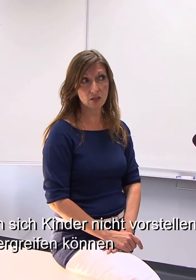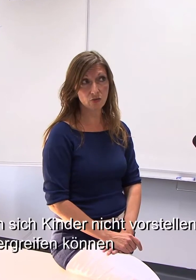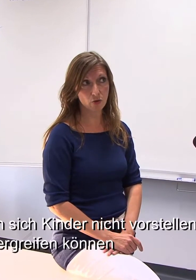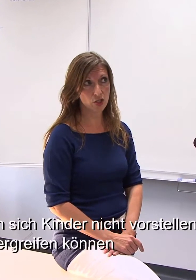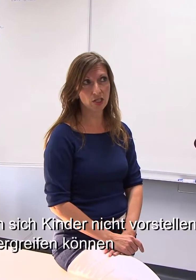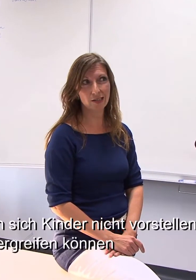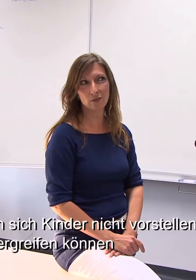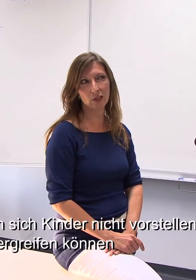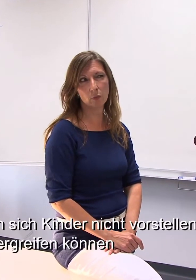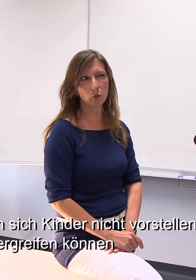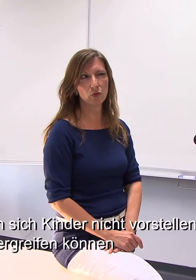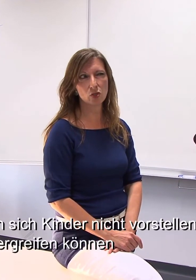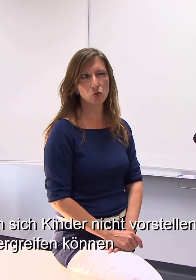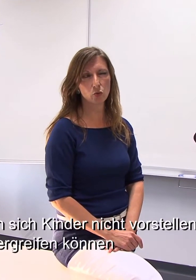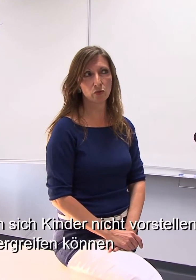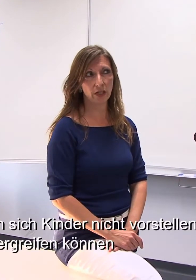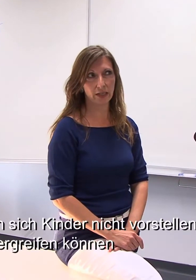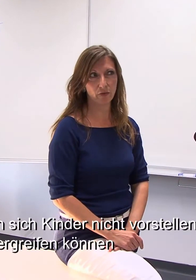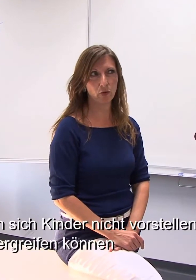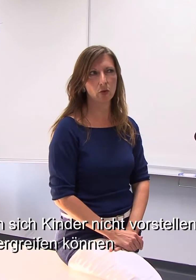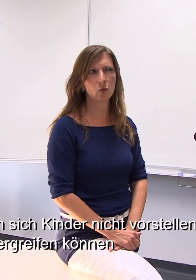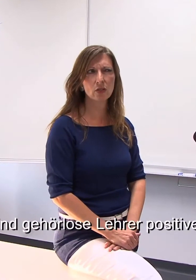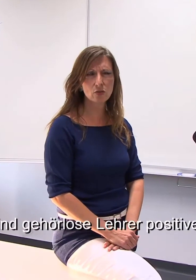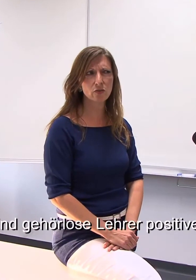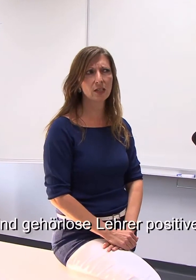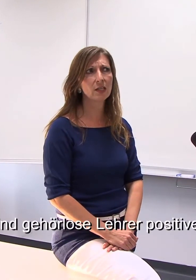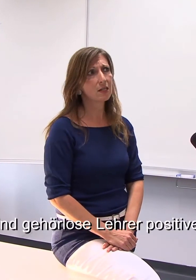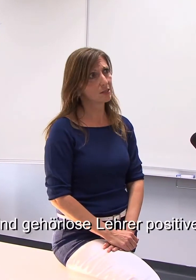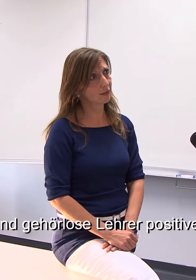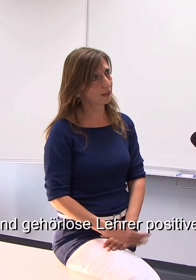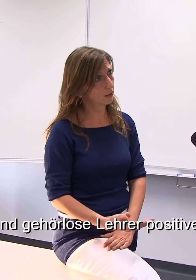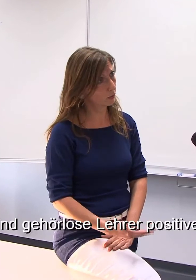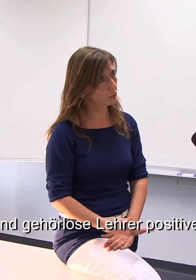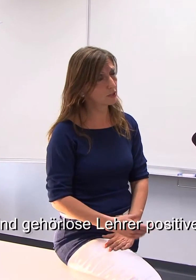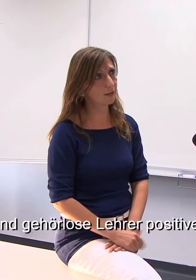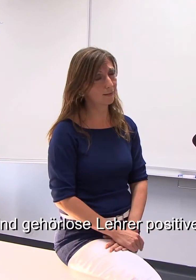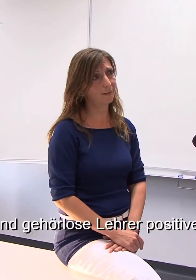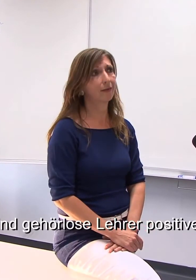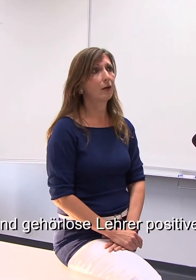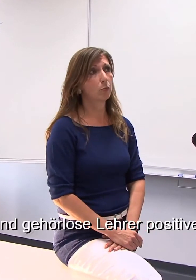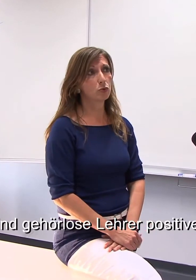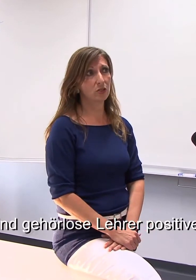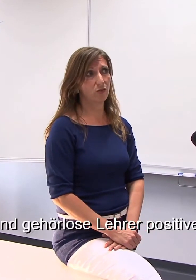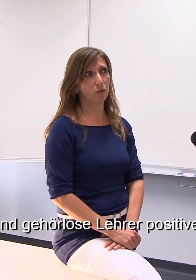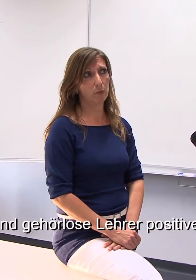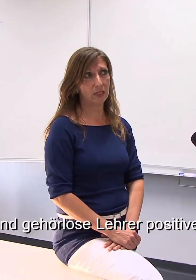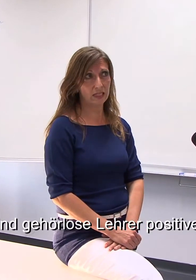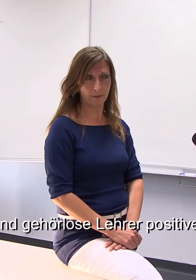nicht vorstellen, welche Berufe sie in Zukunft ergreifen können. Und insofern sind gerade gehörlose Lehrer positive Vorbilder.